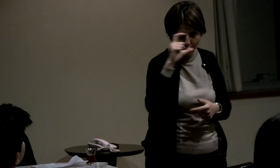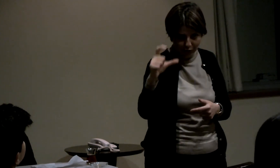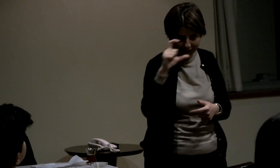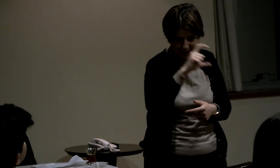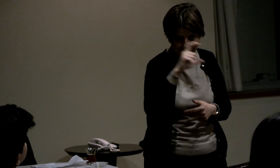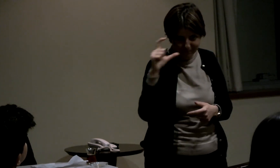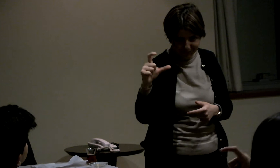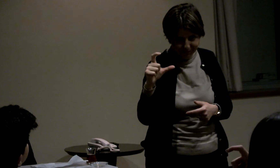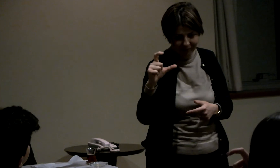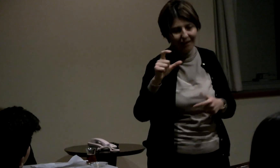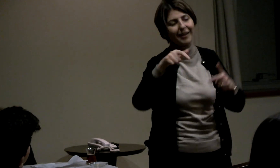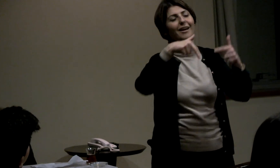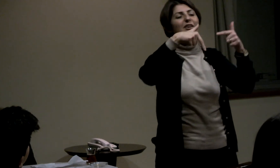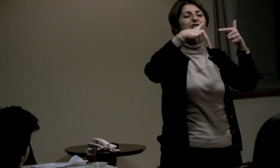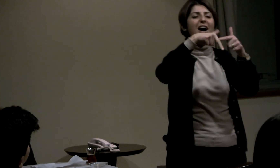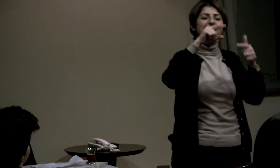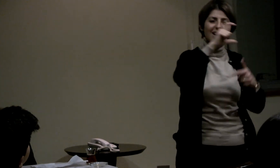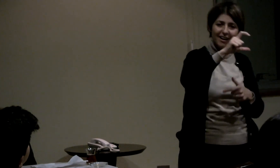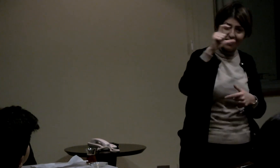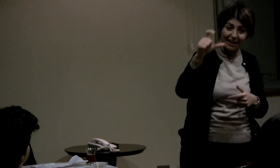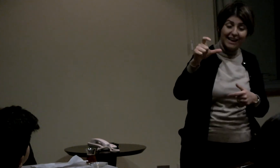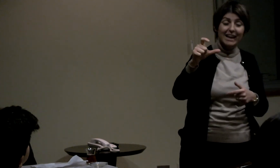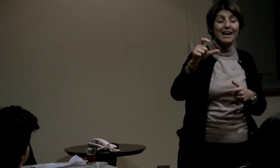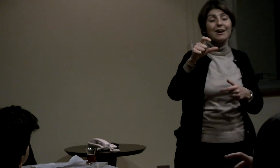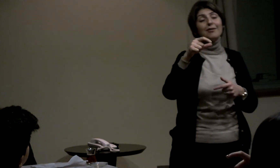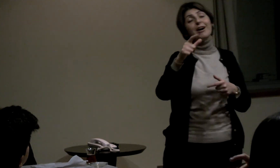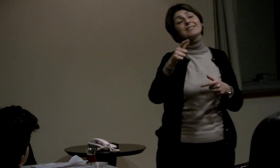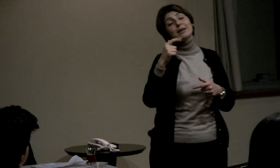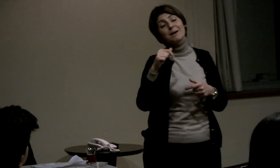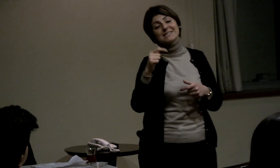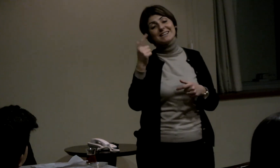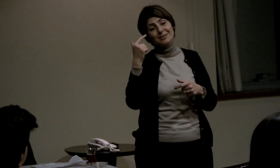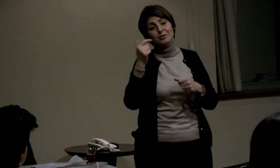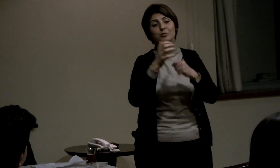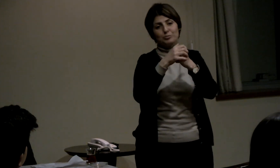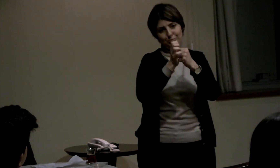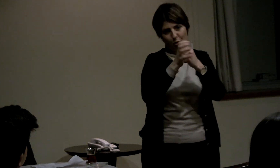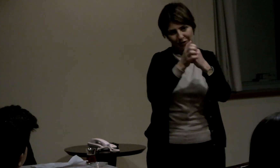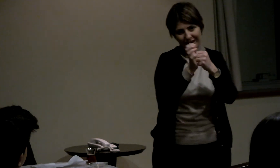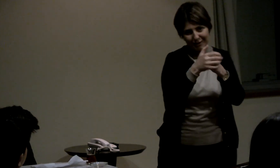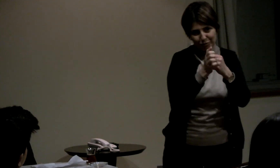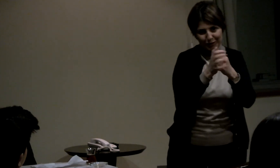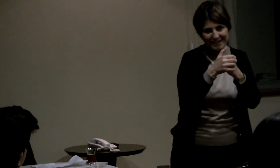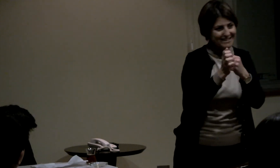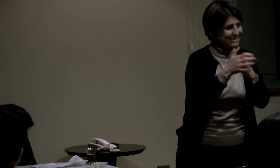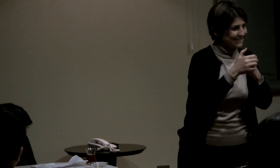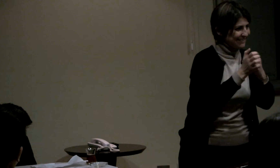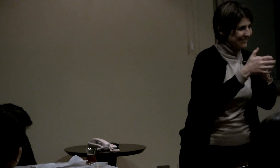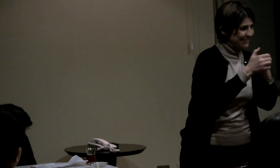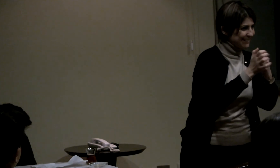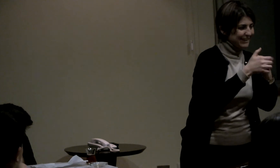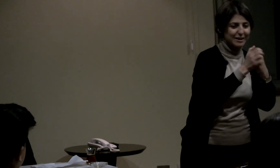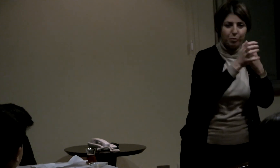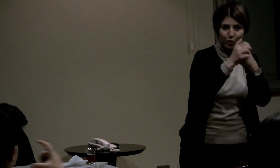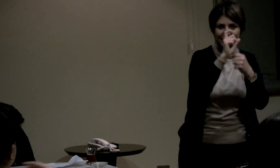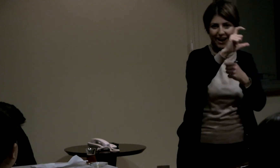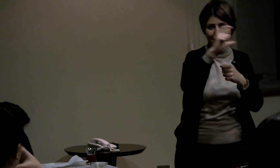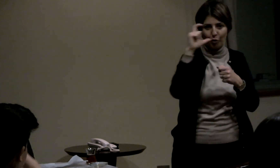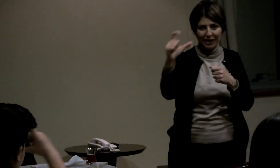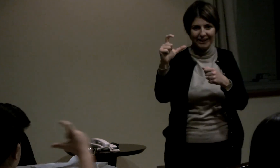Coca-Cola, Fanta. Fanta'yı bazen portakal diyorlar. Hani portakal kola,